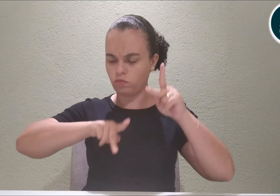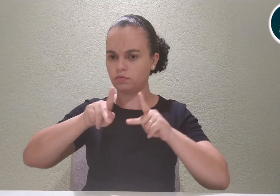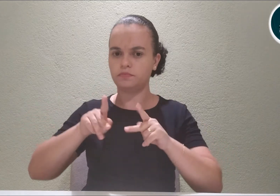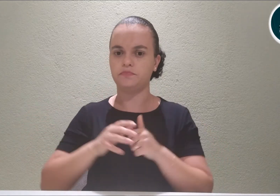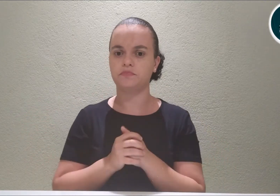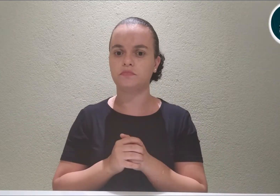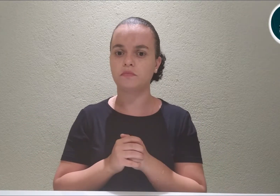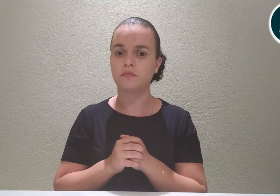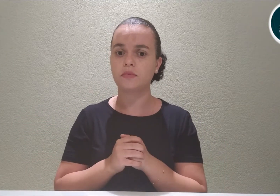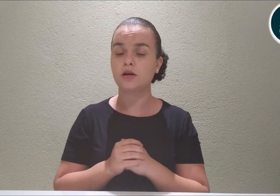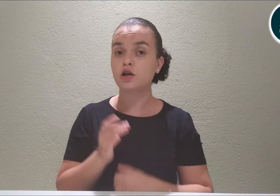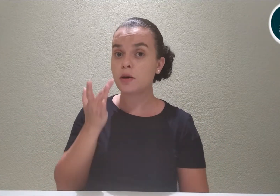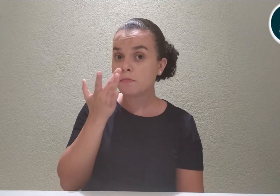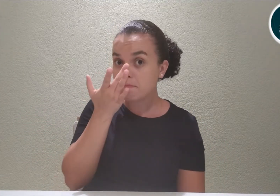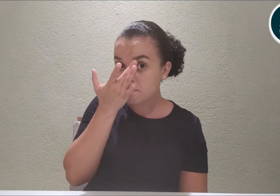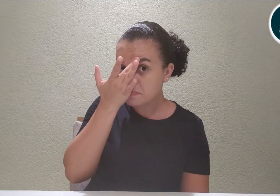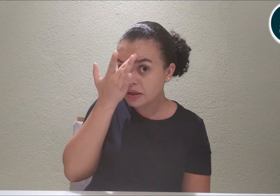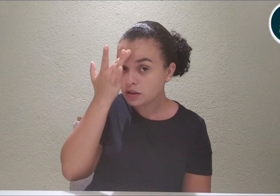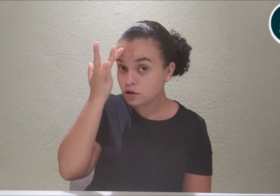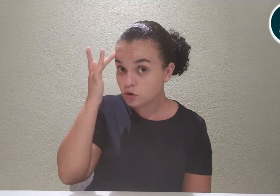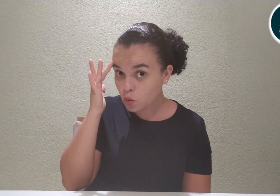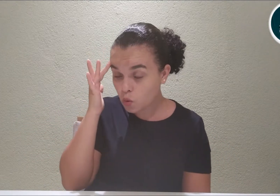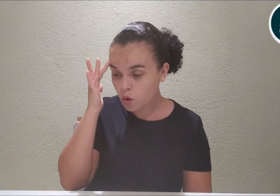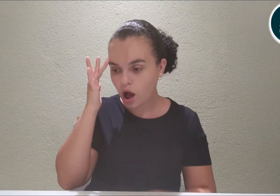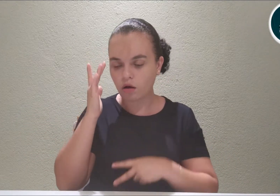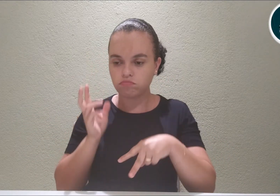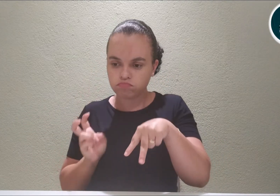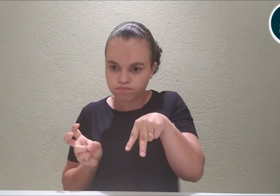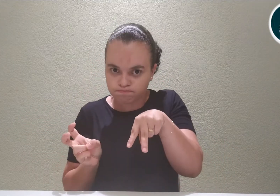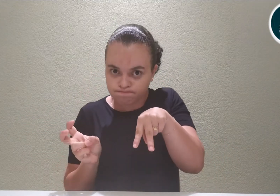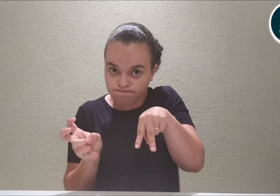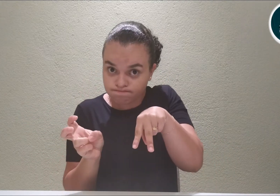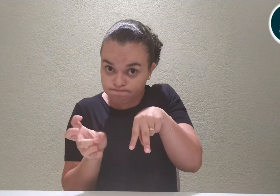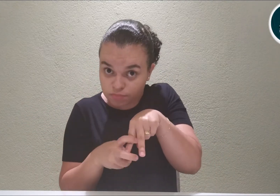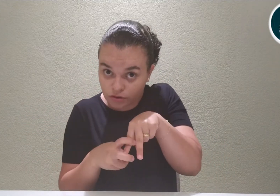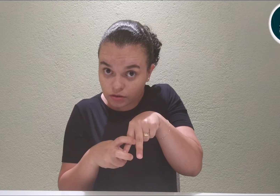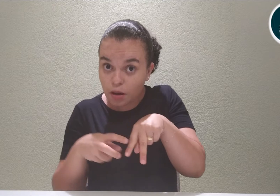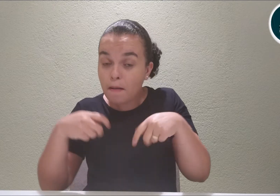Moisés, então, disse ao povo que quem fosse picado